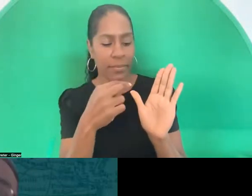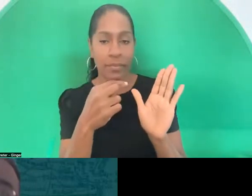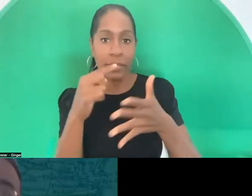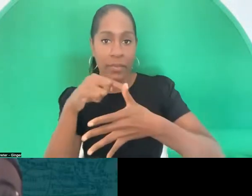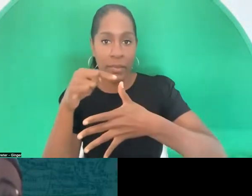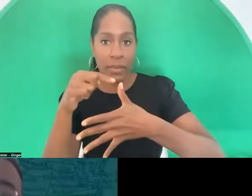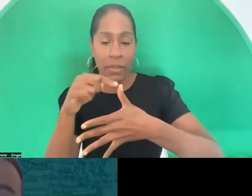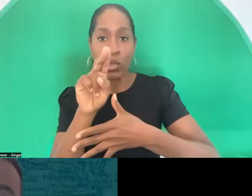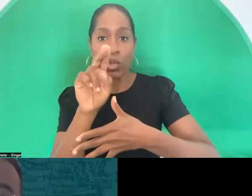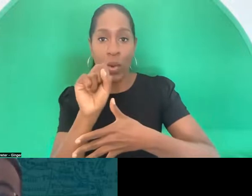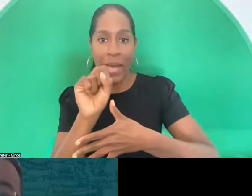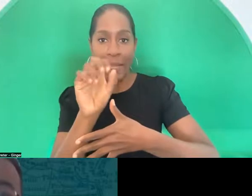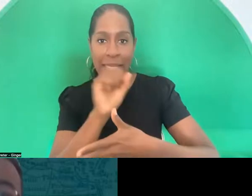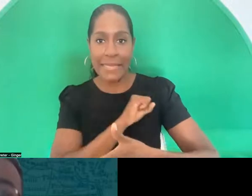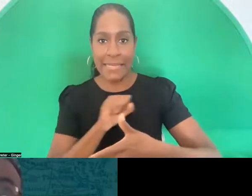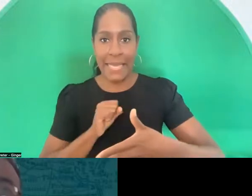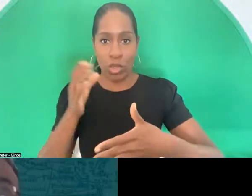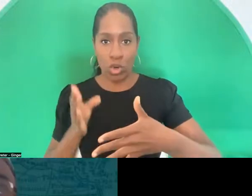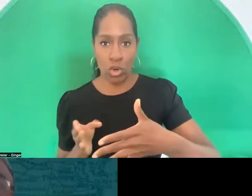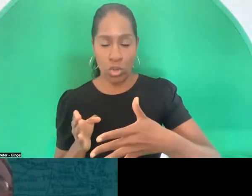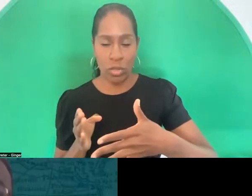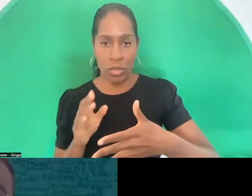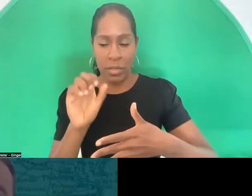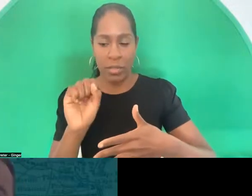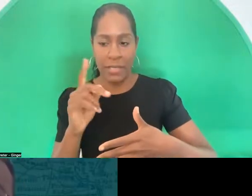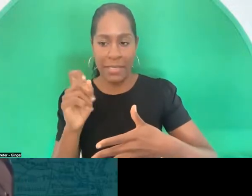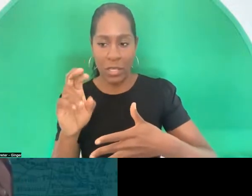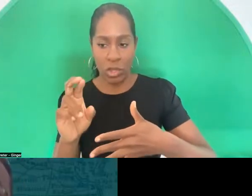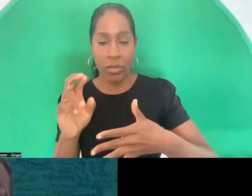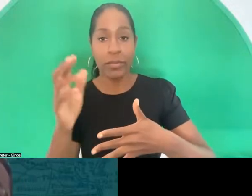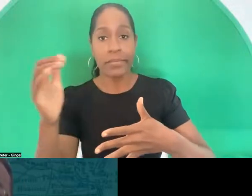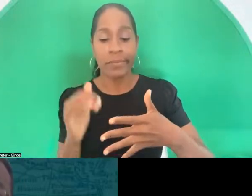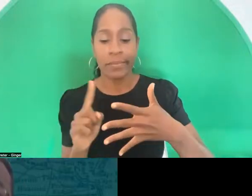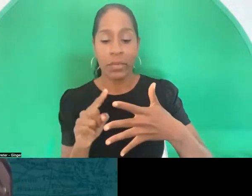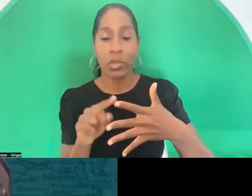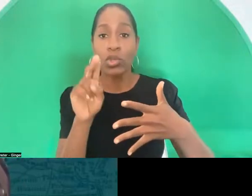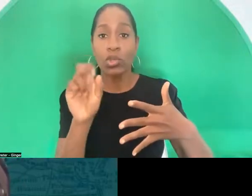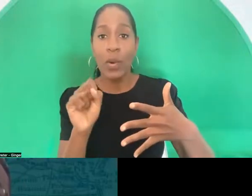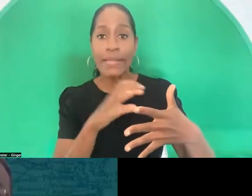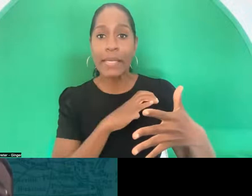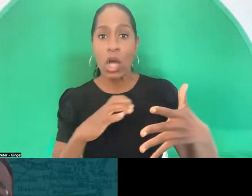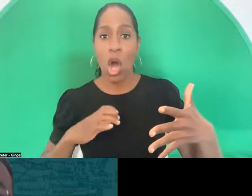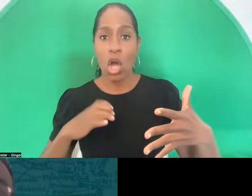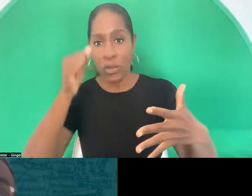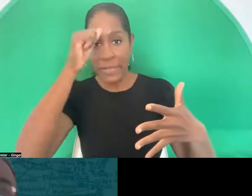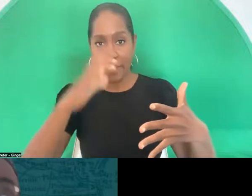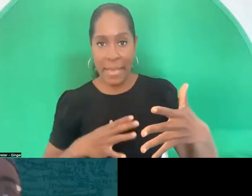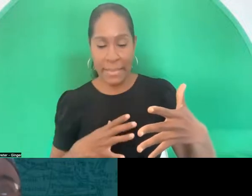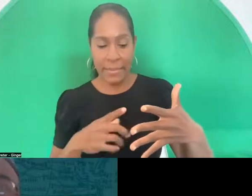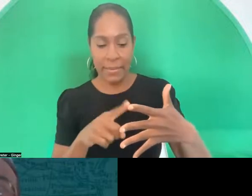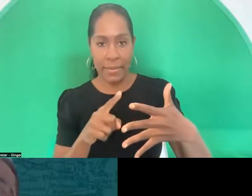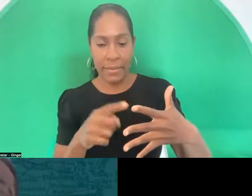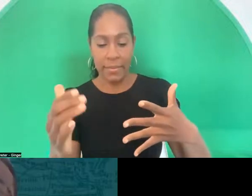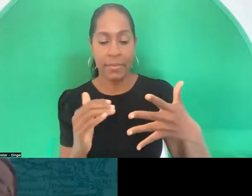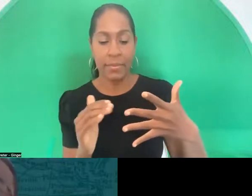lo primero que van a tener después van a tener los congresistas de Estados Unidos segunda persona que van a poder